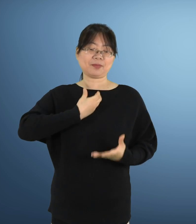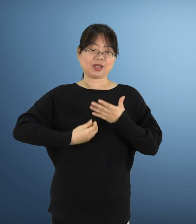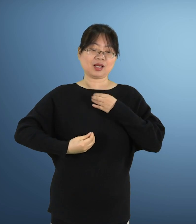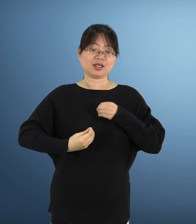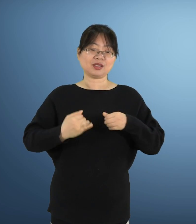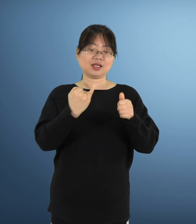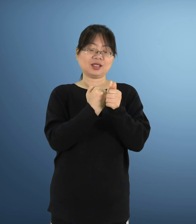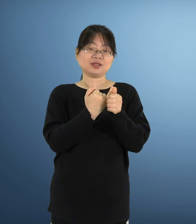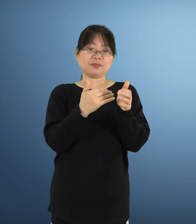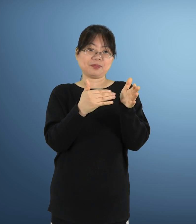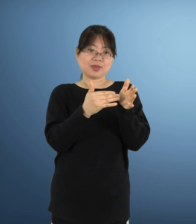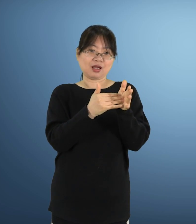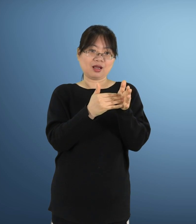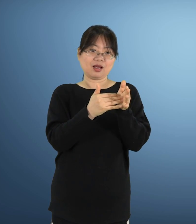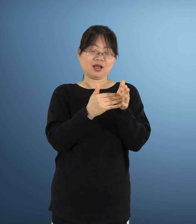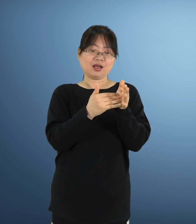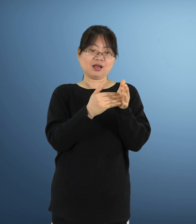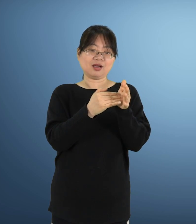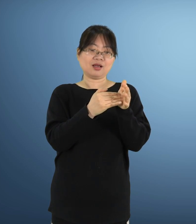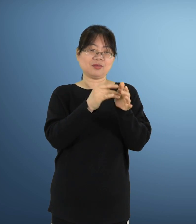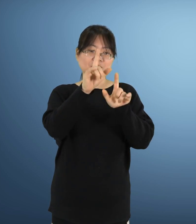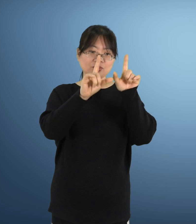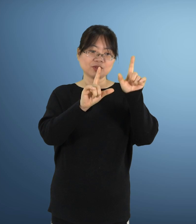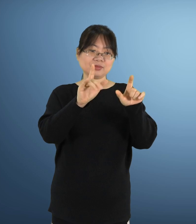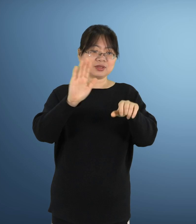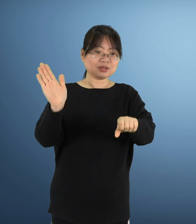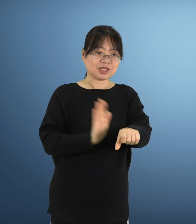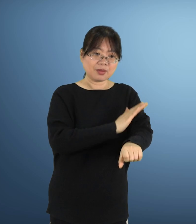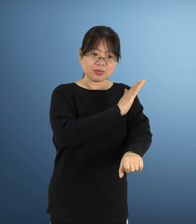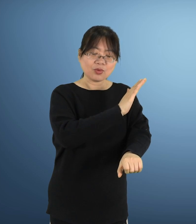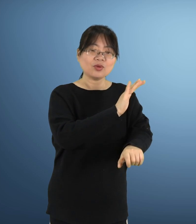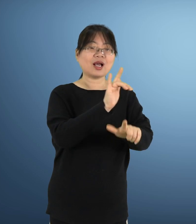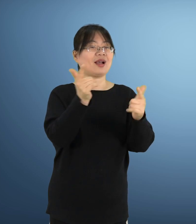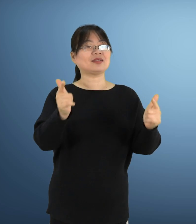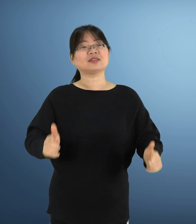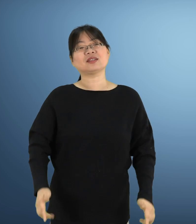마시고 시집 가고 장가 가는 게 잘못됐다는 게 아니라